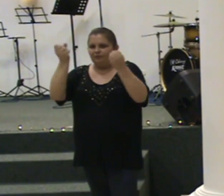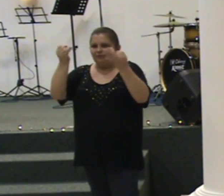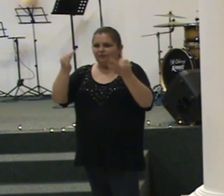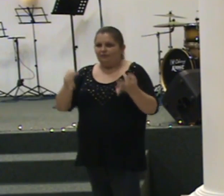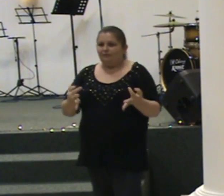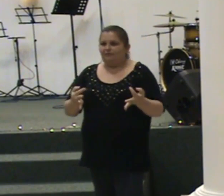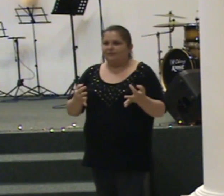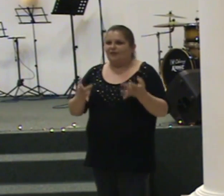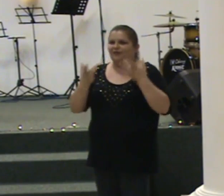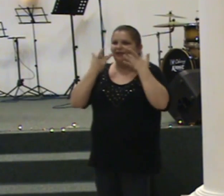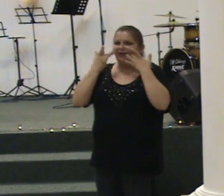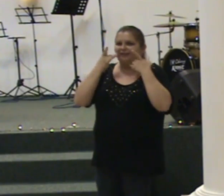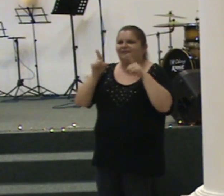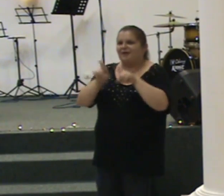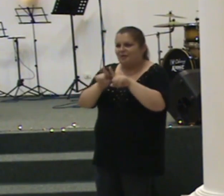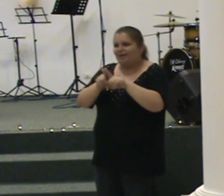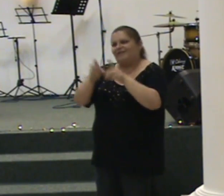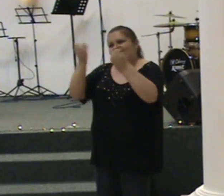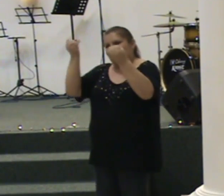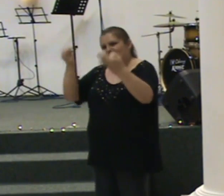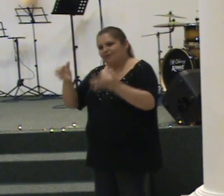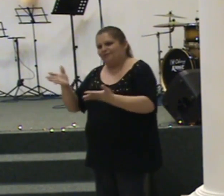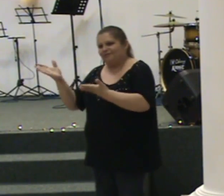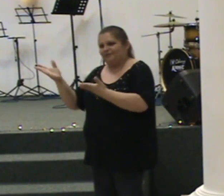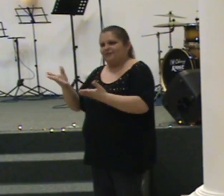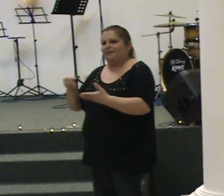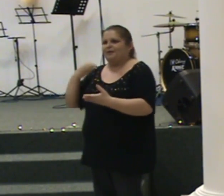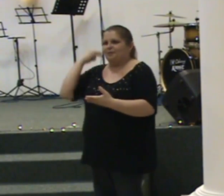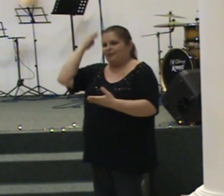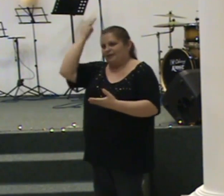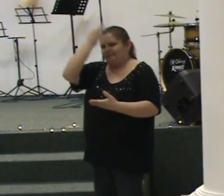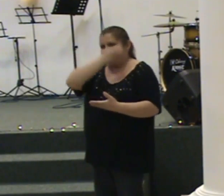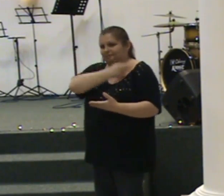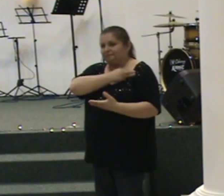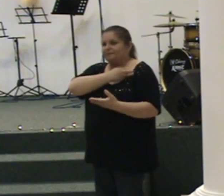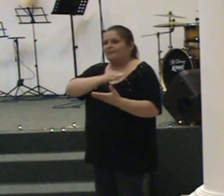que o teatro escolheu para fazer a encenação de Maria.